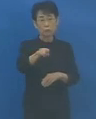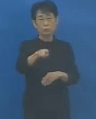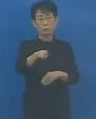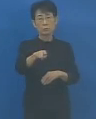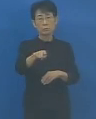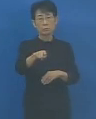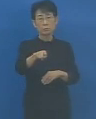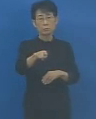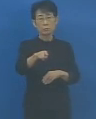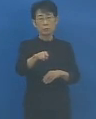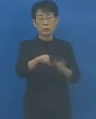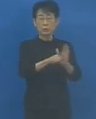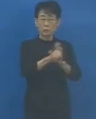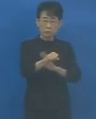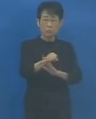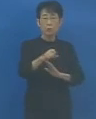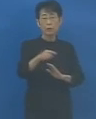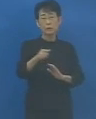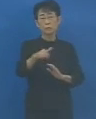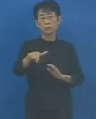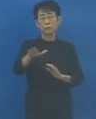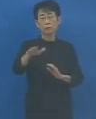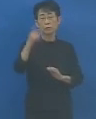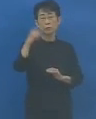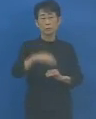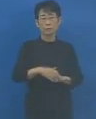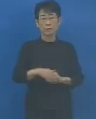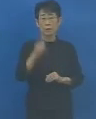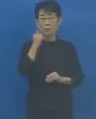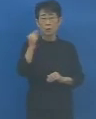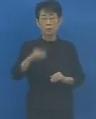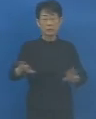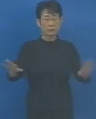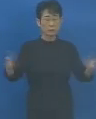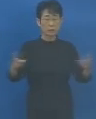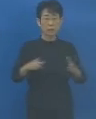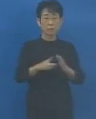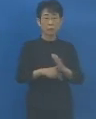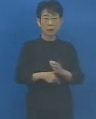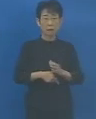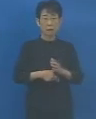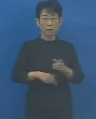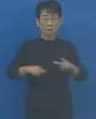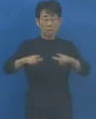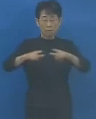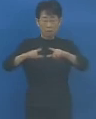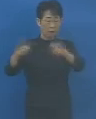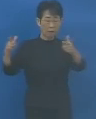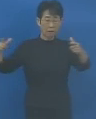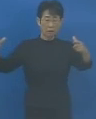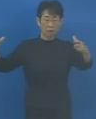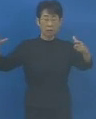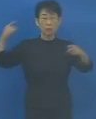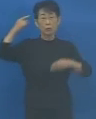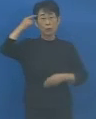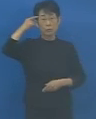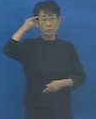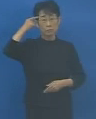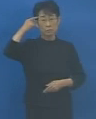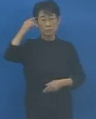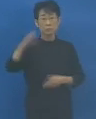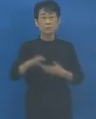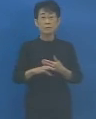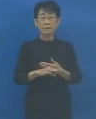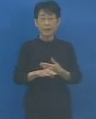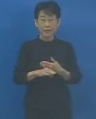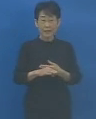ますし、何もしなければ多分これものすごい勢いで広がると思います。ですから止血をするということの意